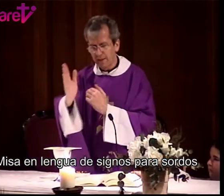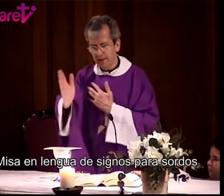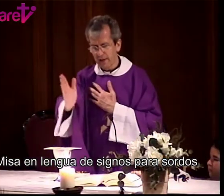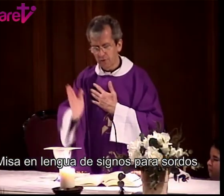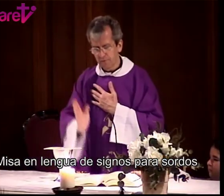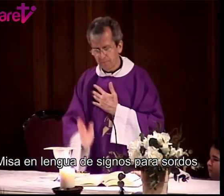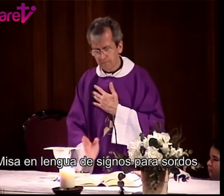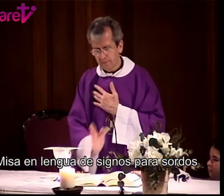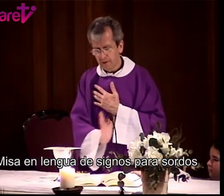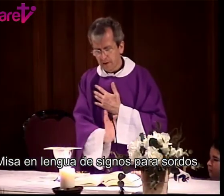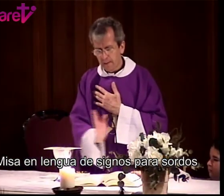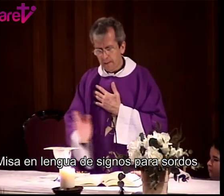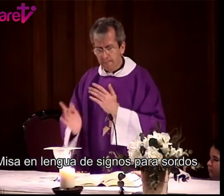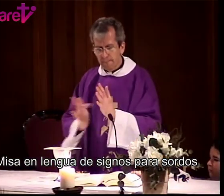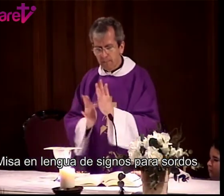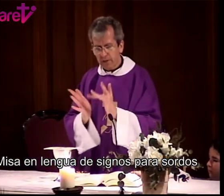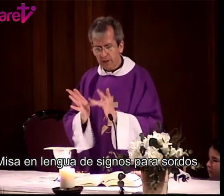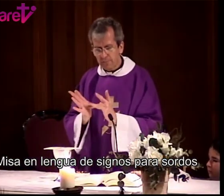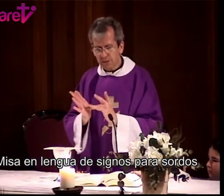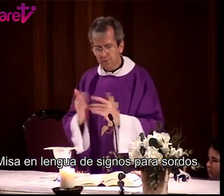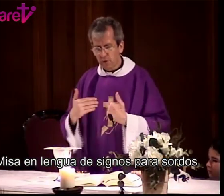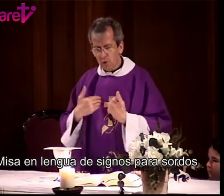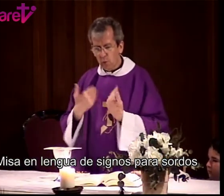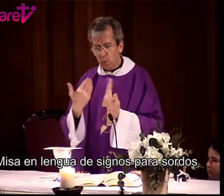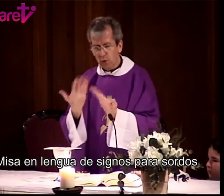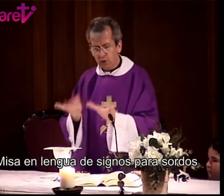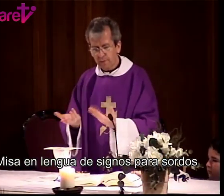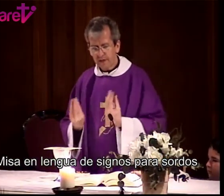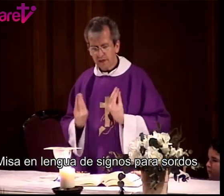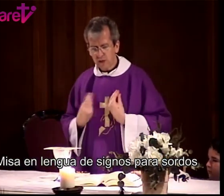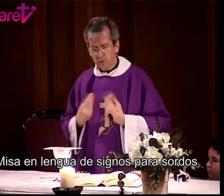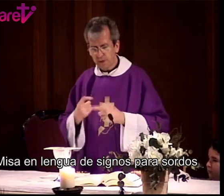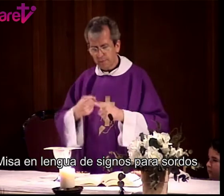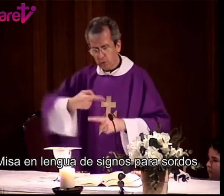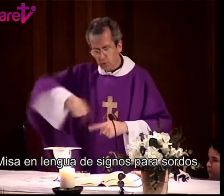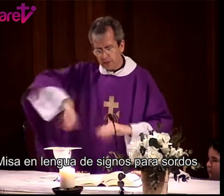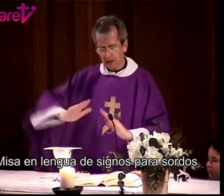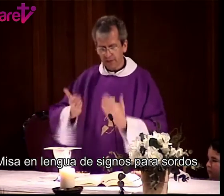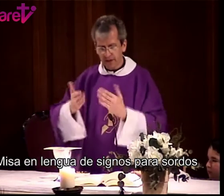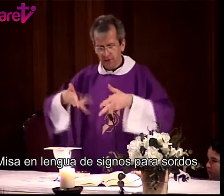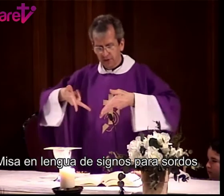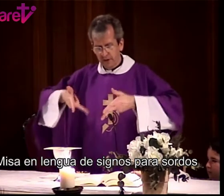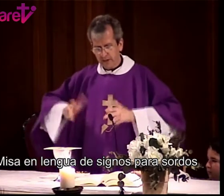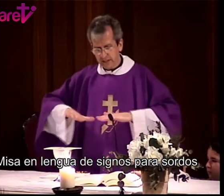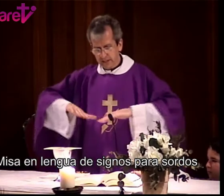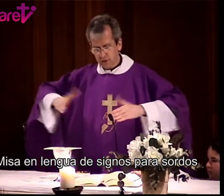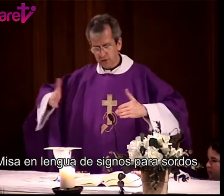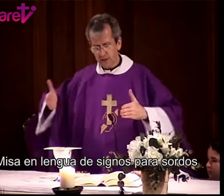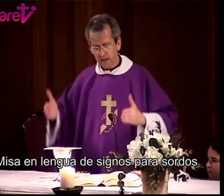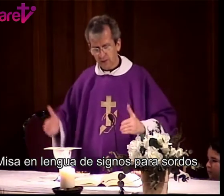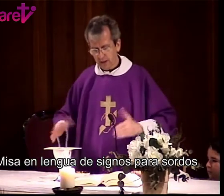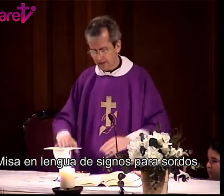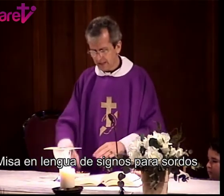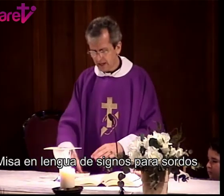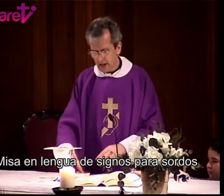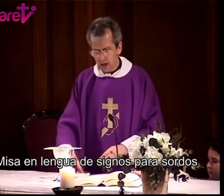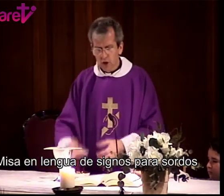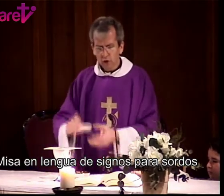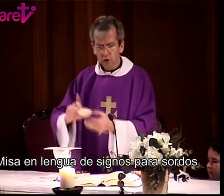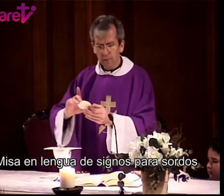mandato. Porque Él mismo, cuando iba a entregar su vida por nuestra liberación, estando sentado a la mesa, tomó